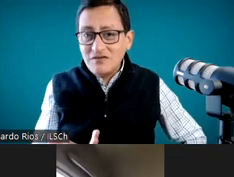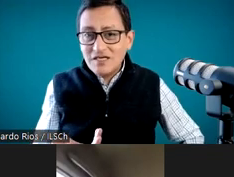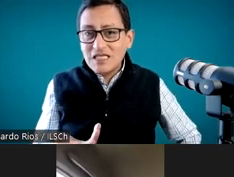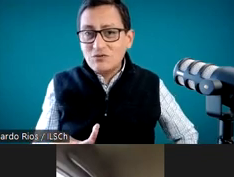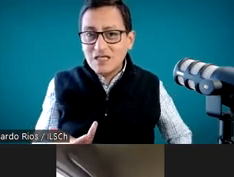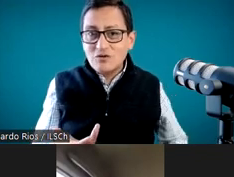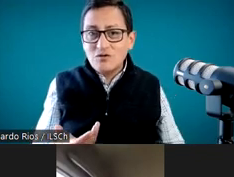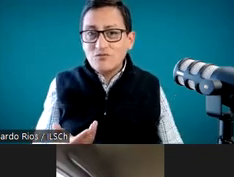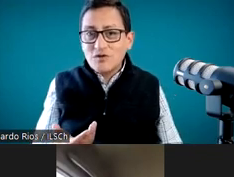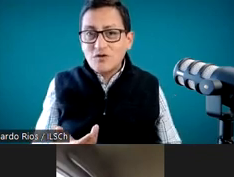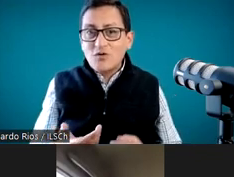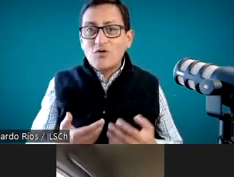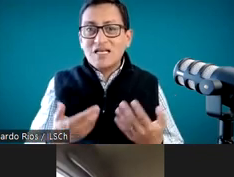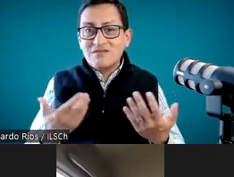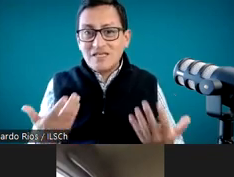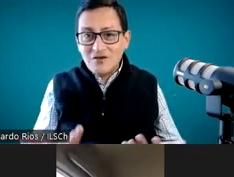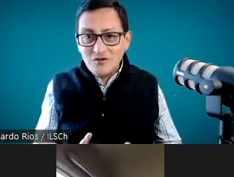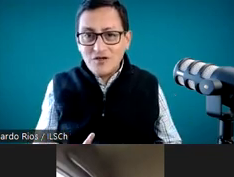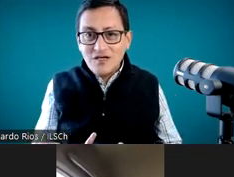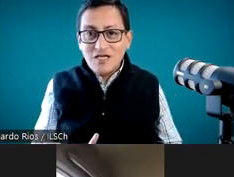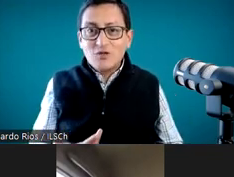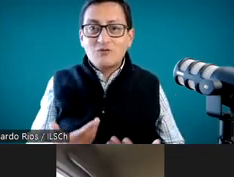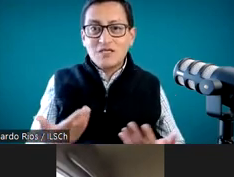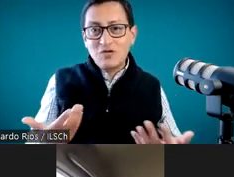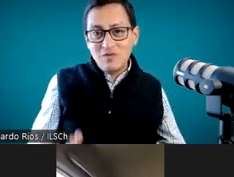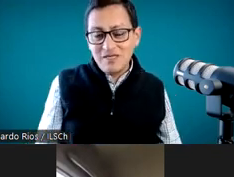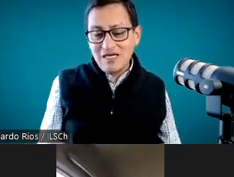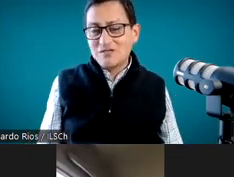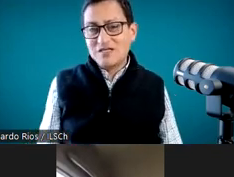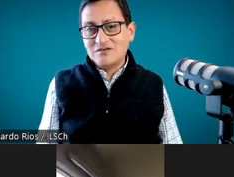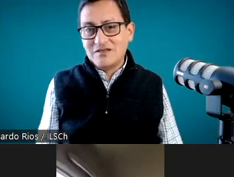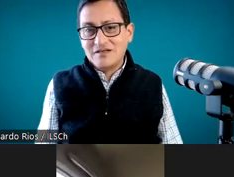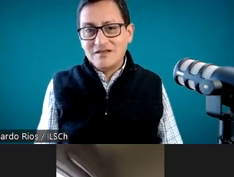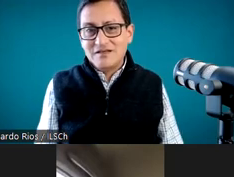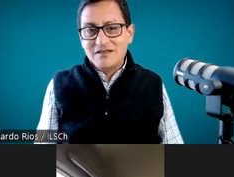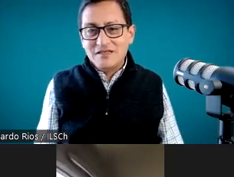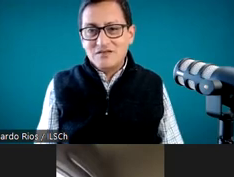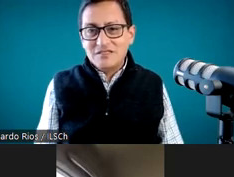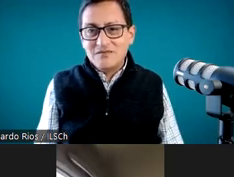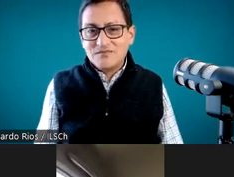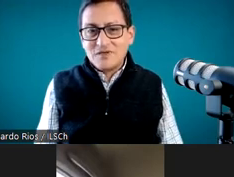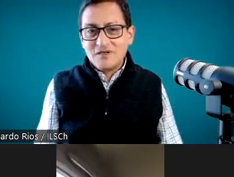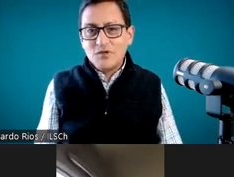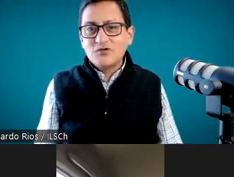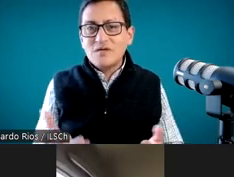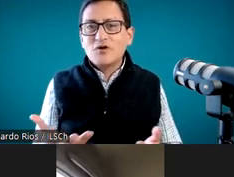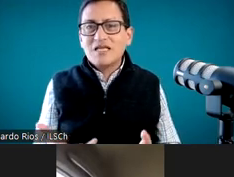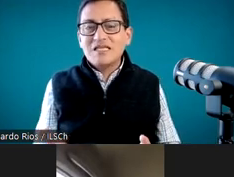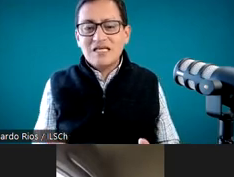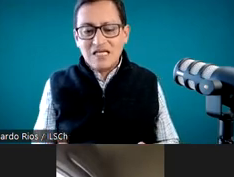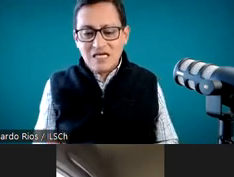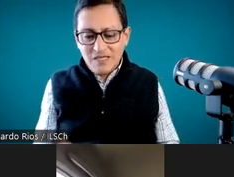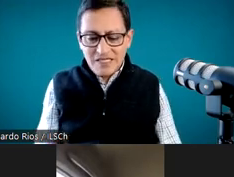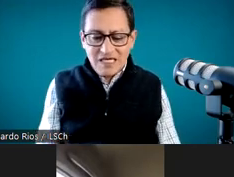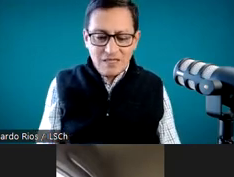seña específica, está usando un clasificador y está usando una mímica la persona sorda. Entonces, por eso que es